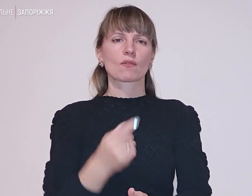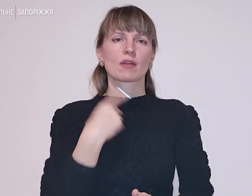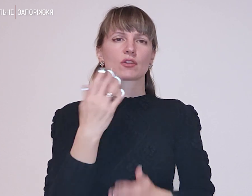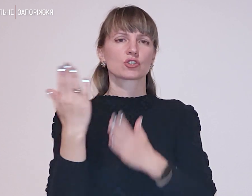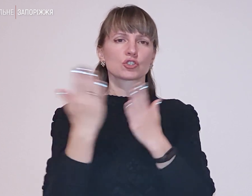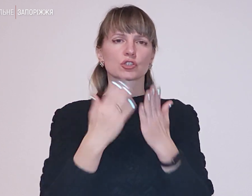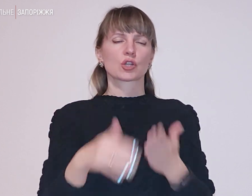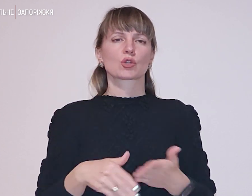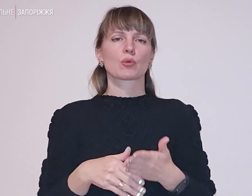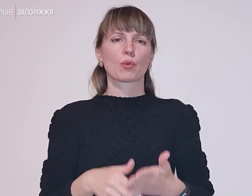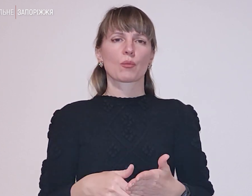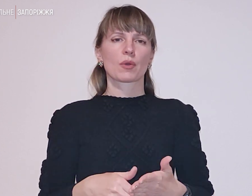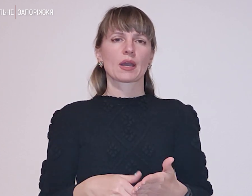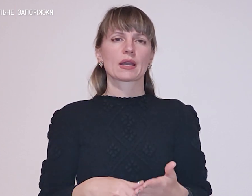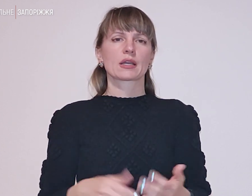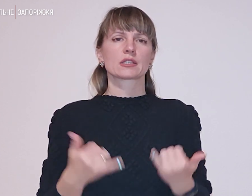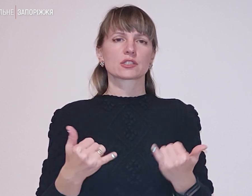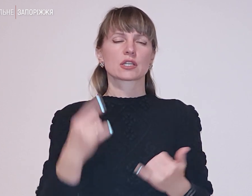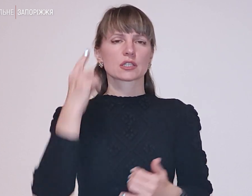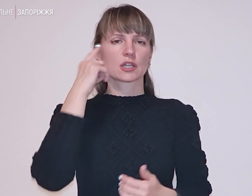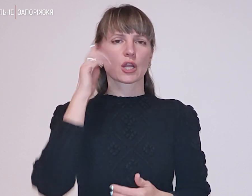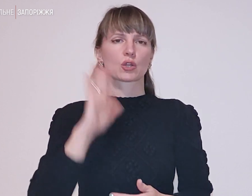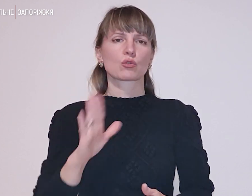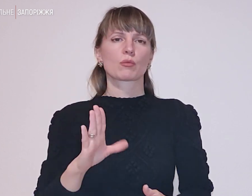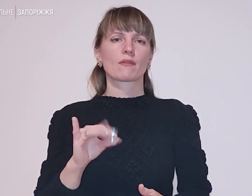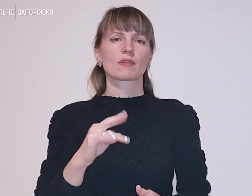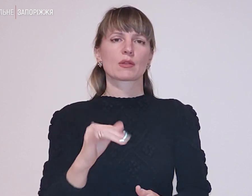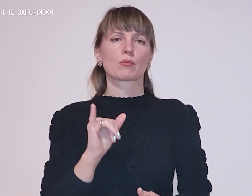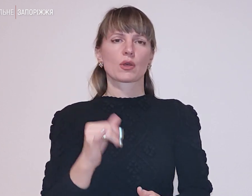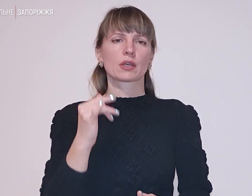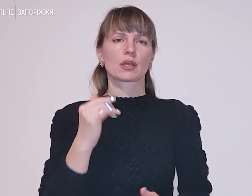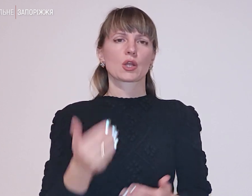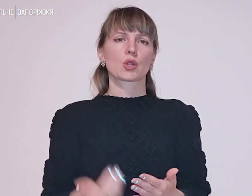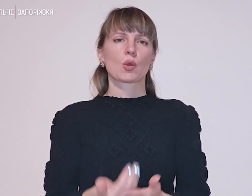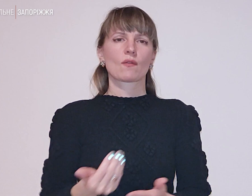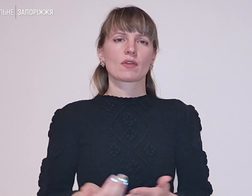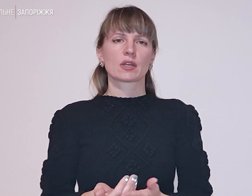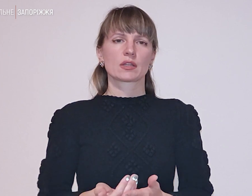читання допомагає їй нині відволікатися від поганих новин.